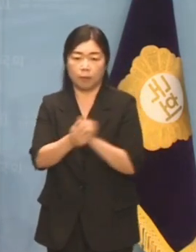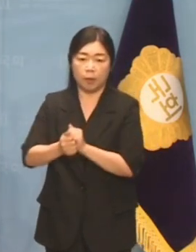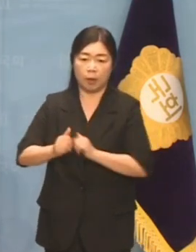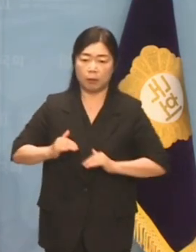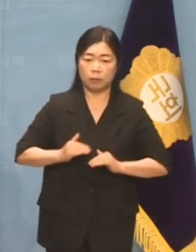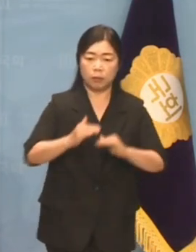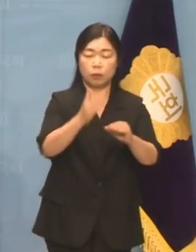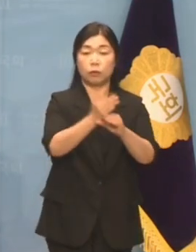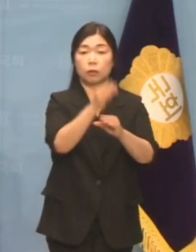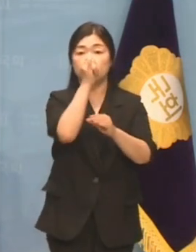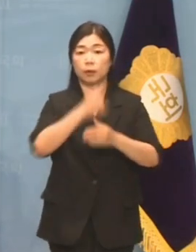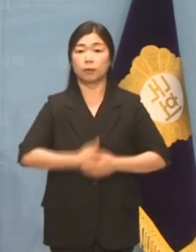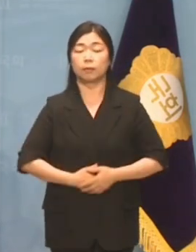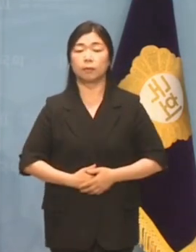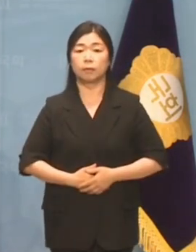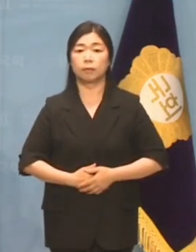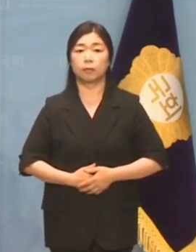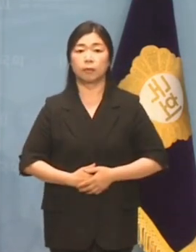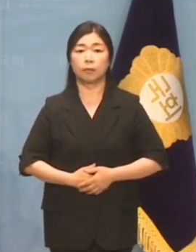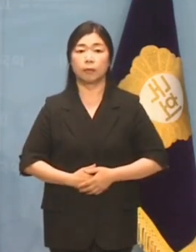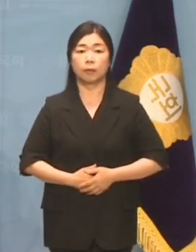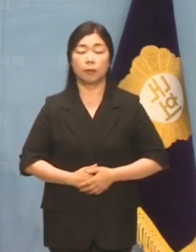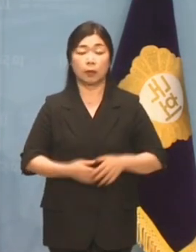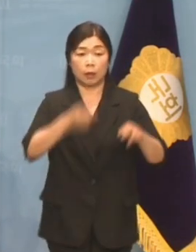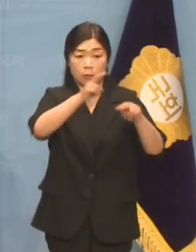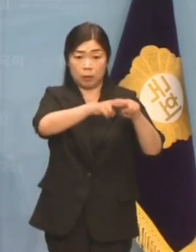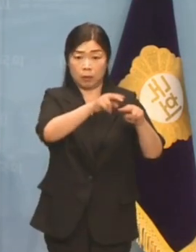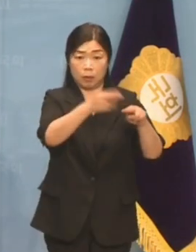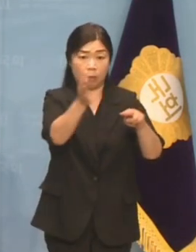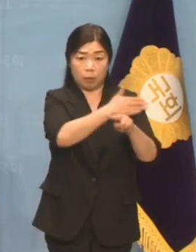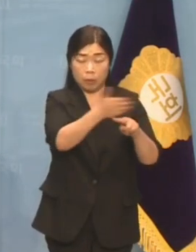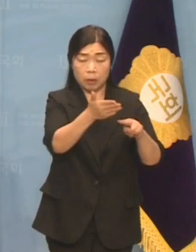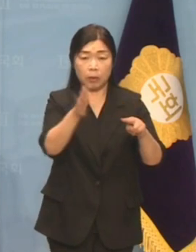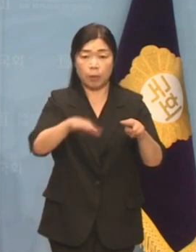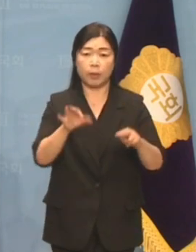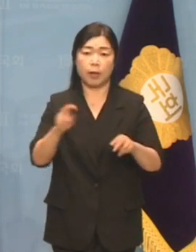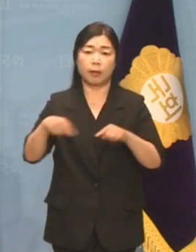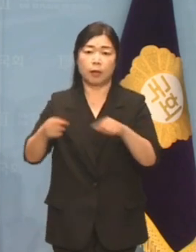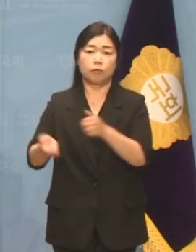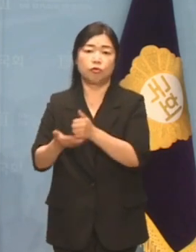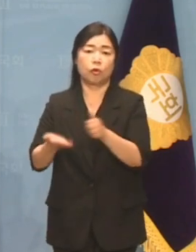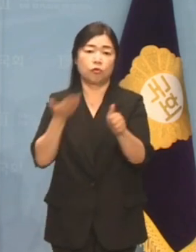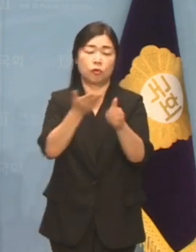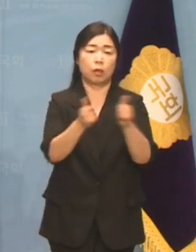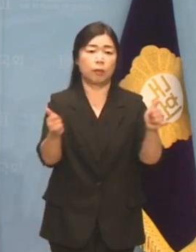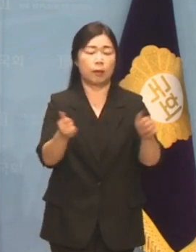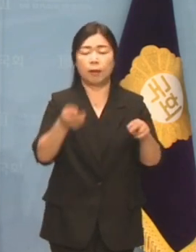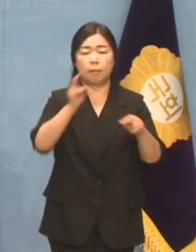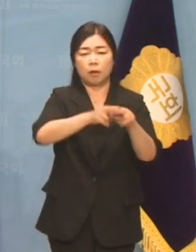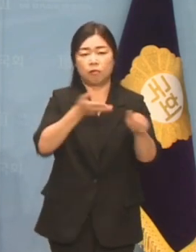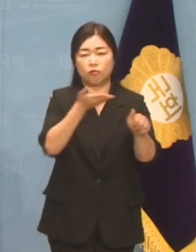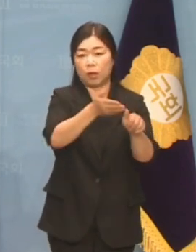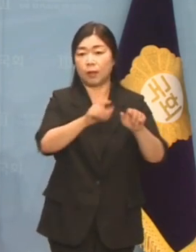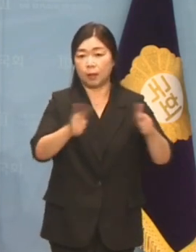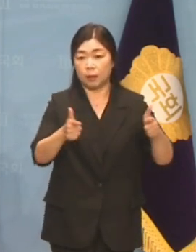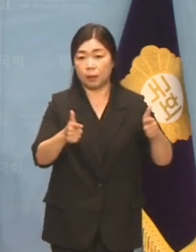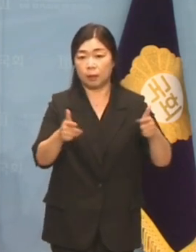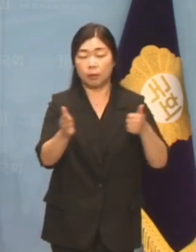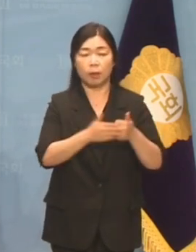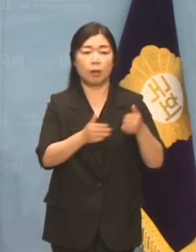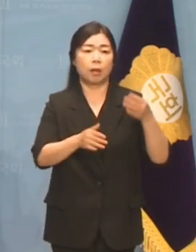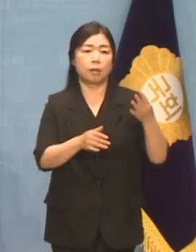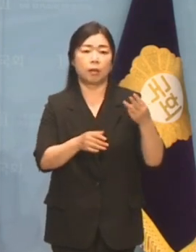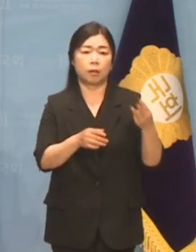밀어붙이고 있습니다. 위원장 공석에 야당 추천위원을 의도적으로 임명하지 않아 재적이 3인에